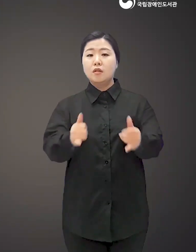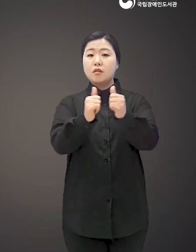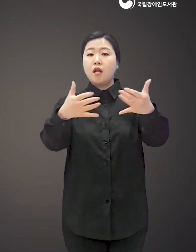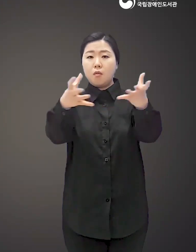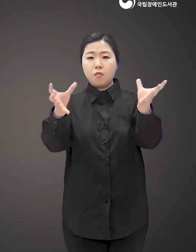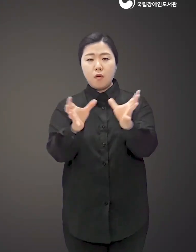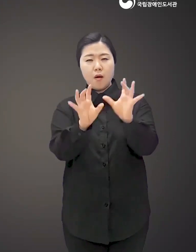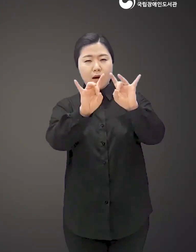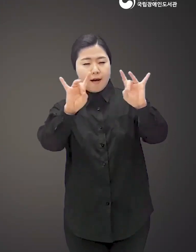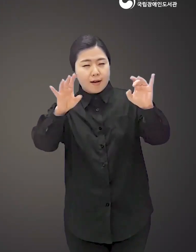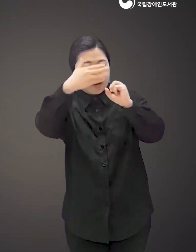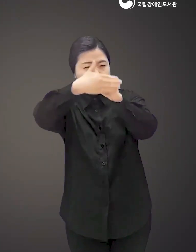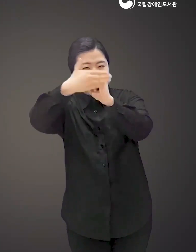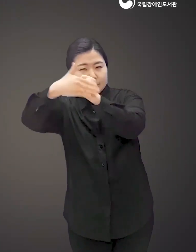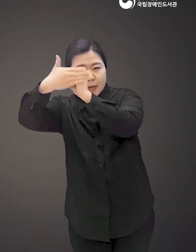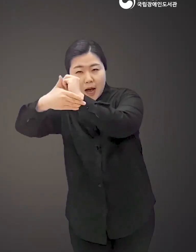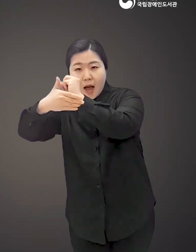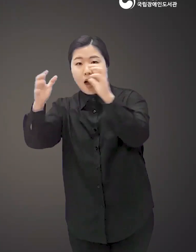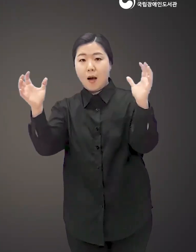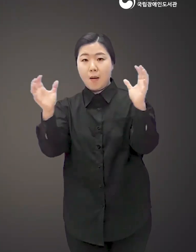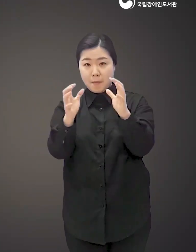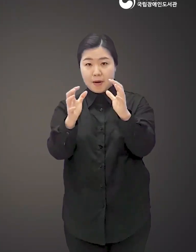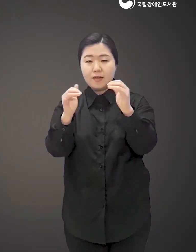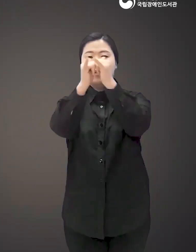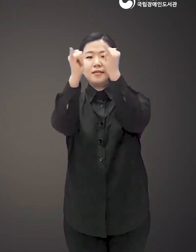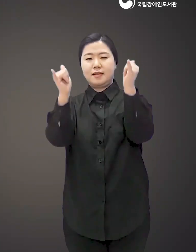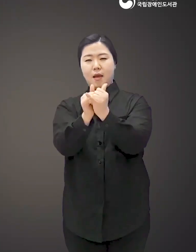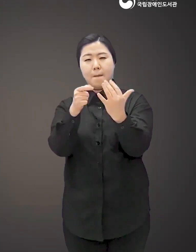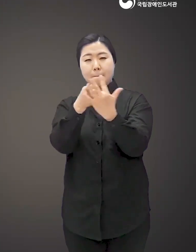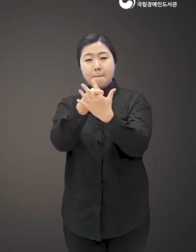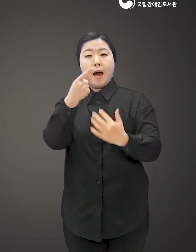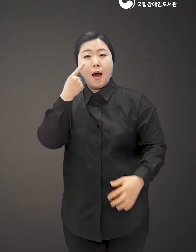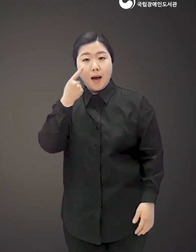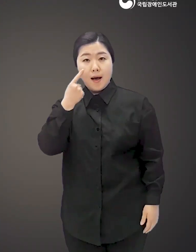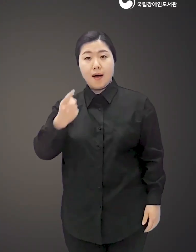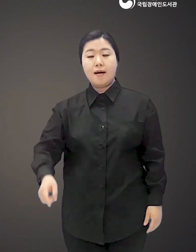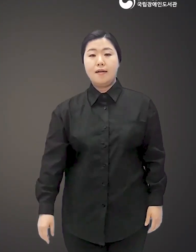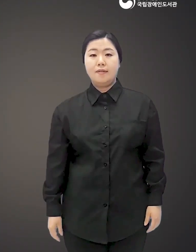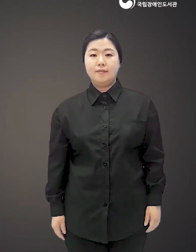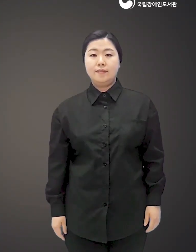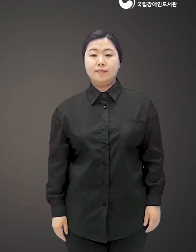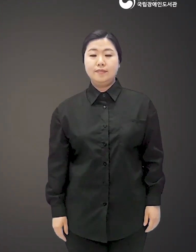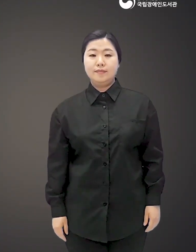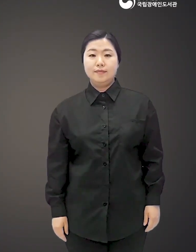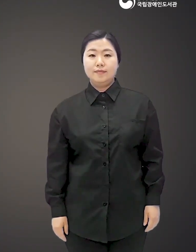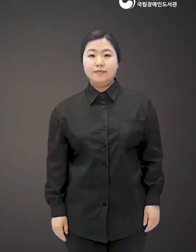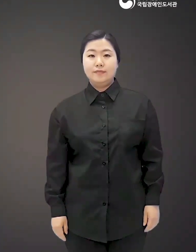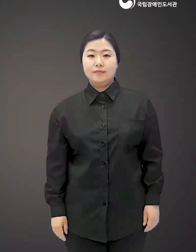집단의 일상을 포착한 수많은 스냅 사진을 통해 한 시대의 현상에 가닿는다.